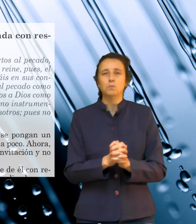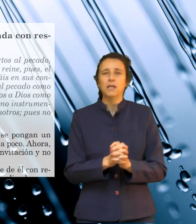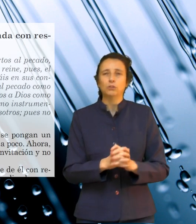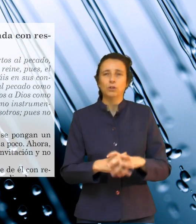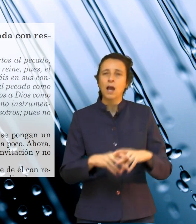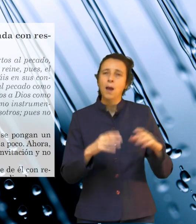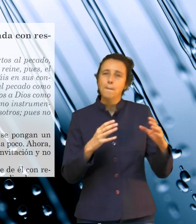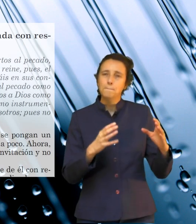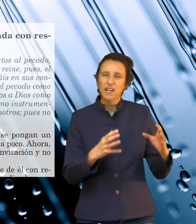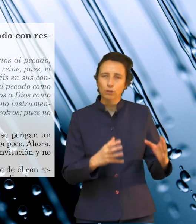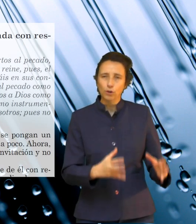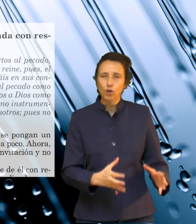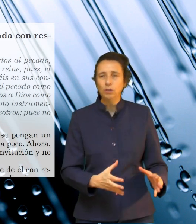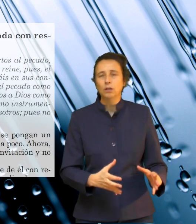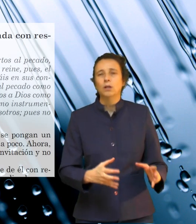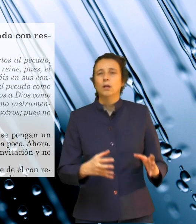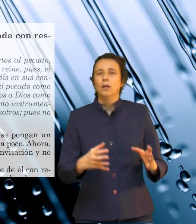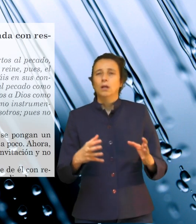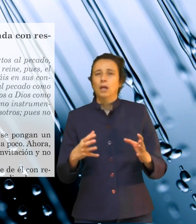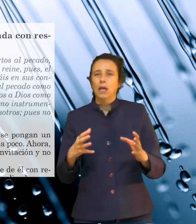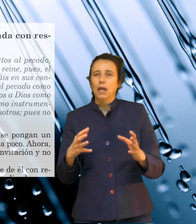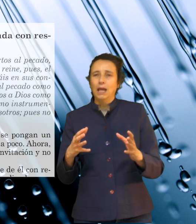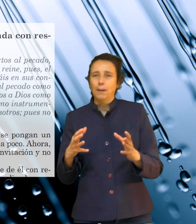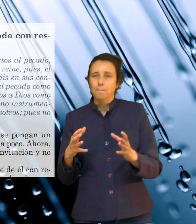su sangre expiatoria, perdón,